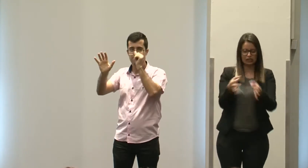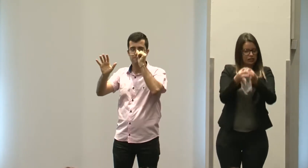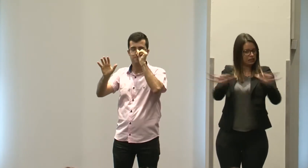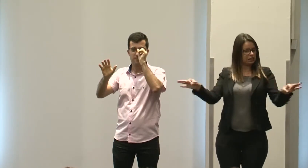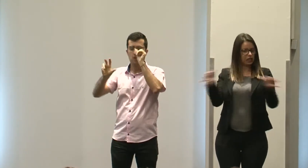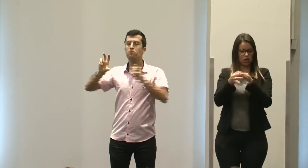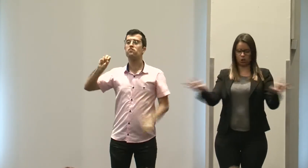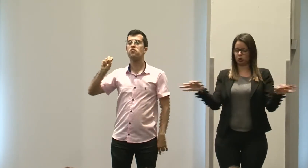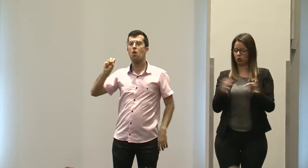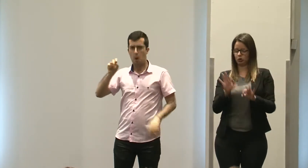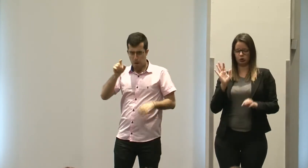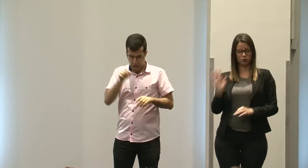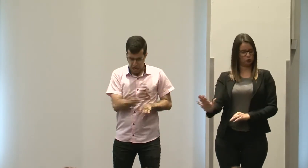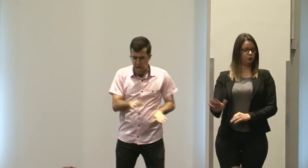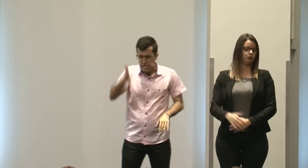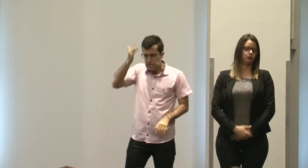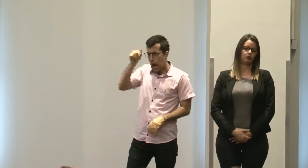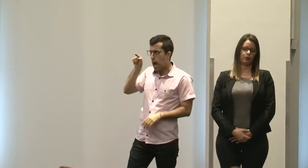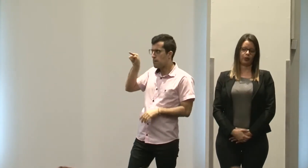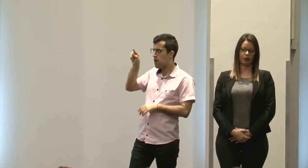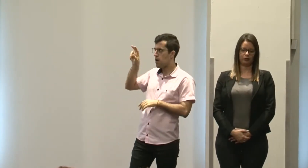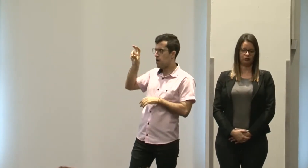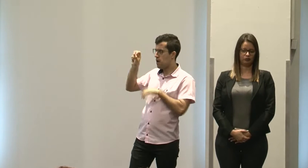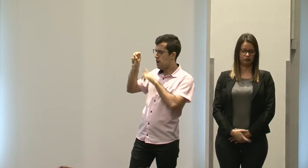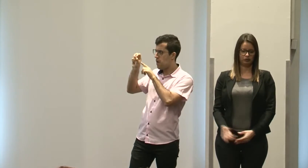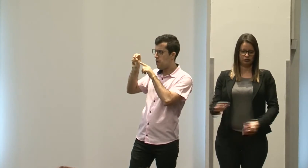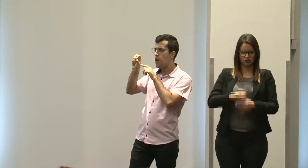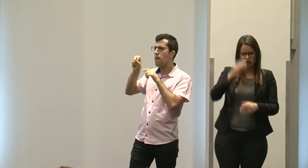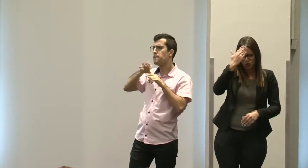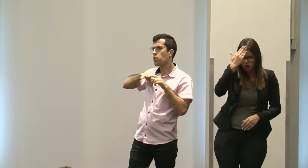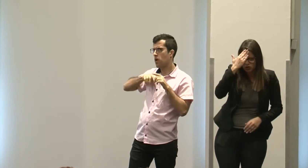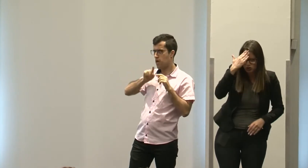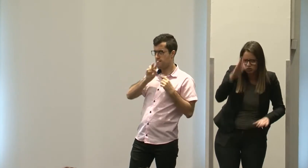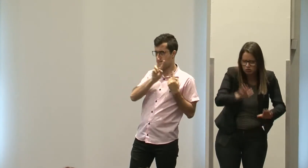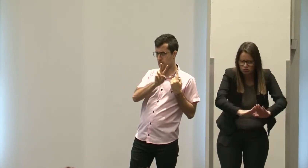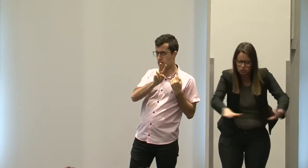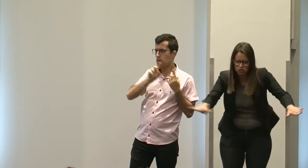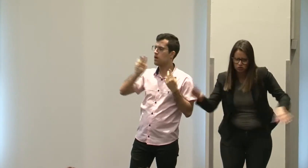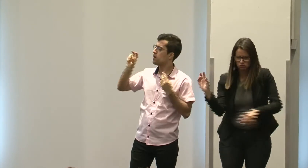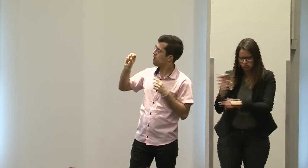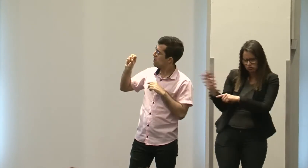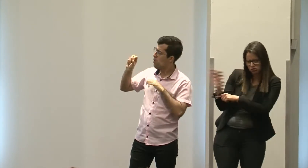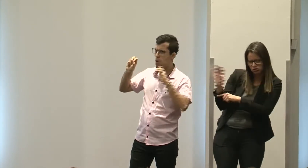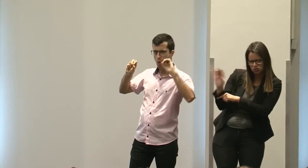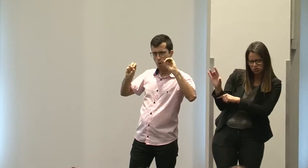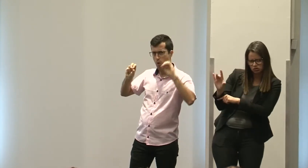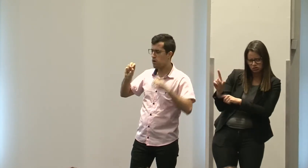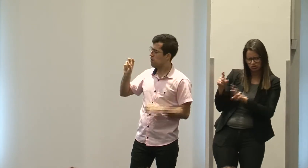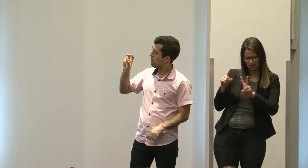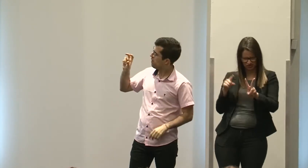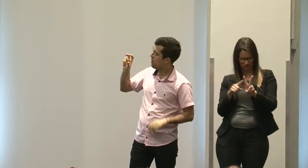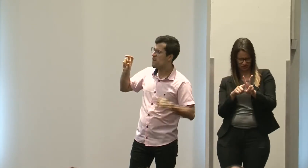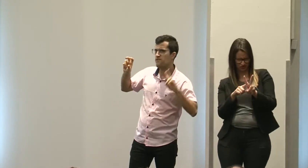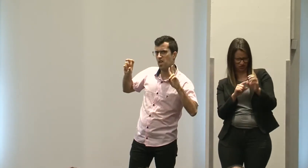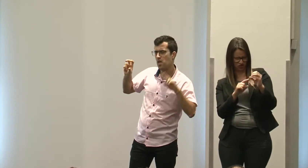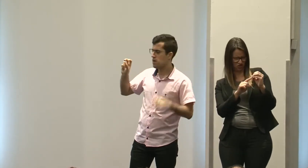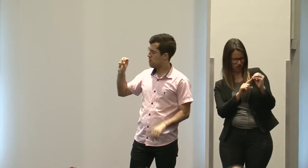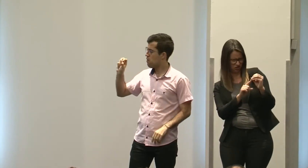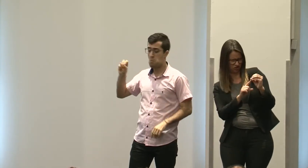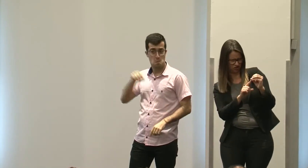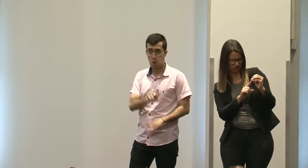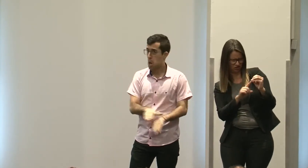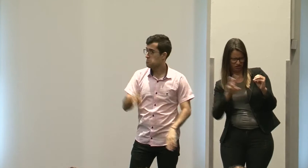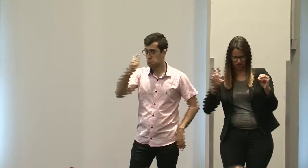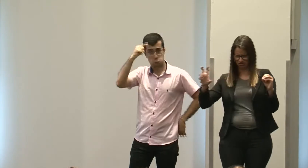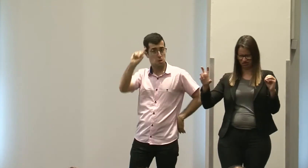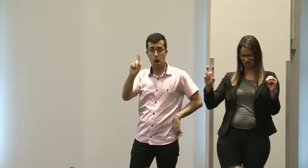dessa forma, que deve ser feito desse jeito, e, portanto, nós podemos considerar isso um sinal. Existe um léxico